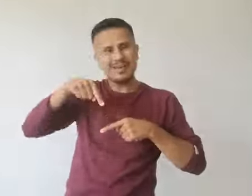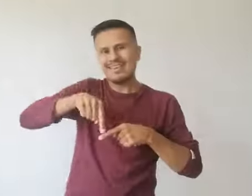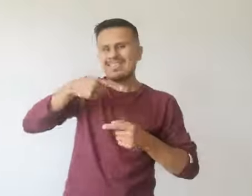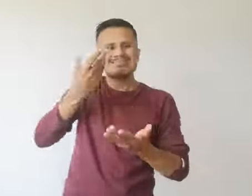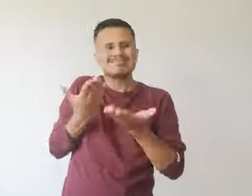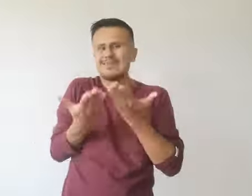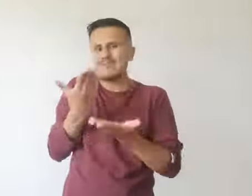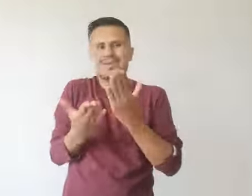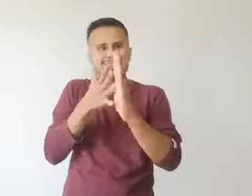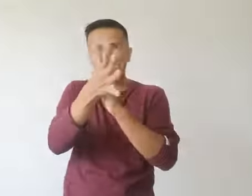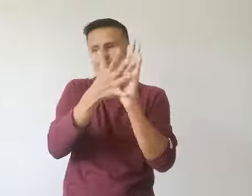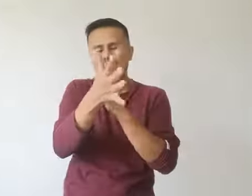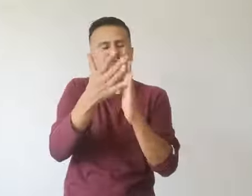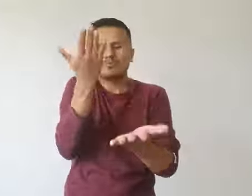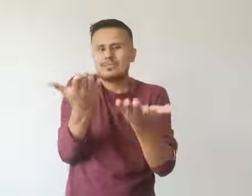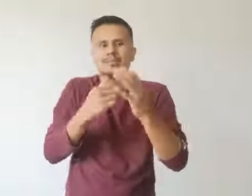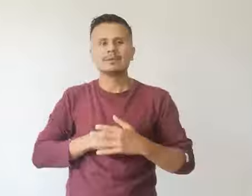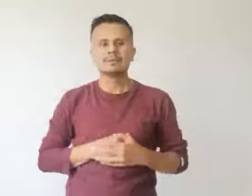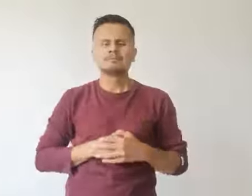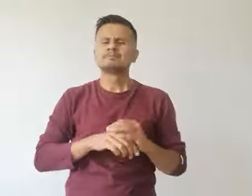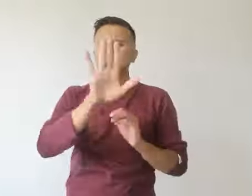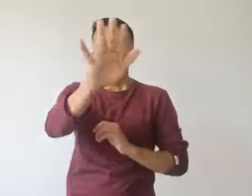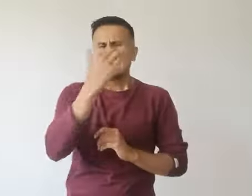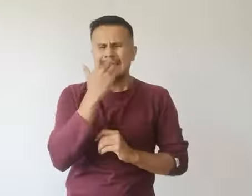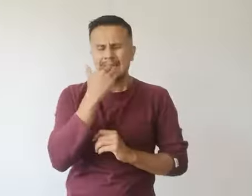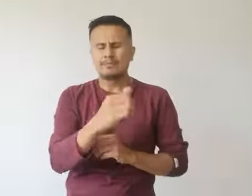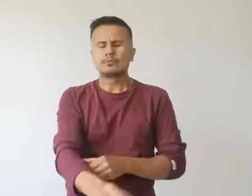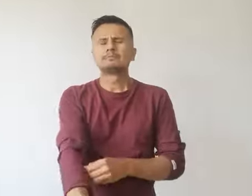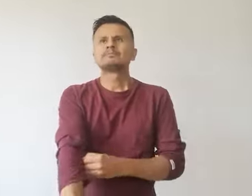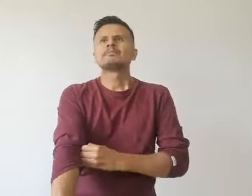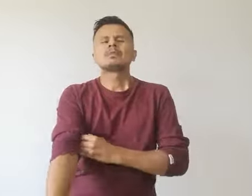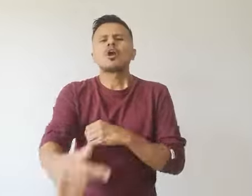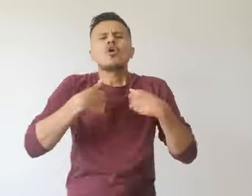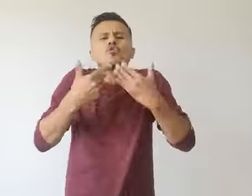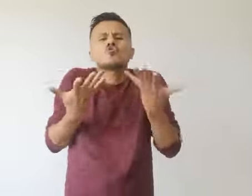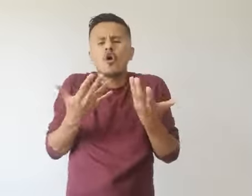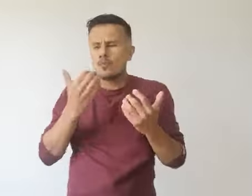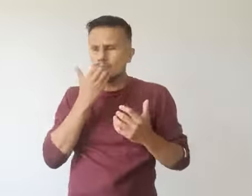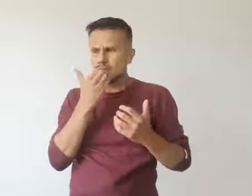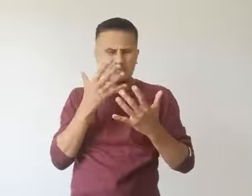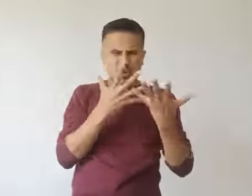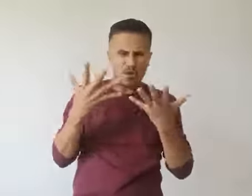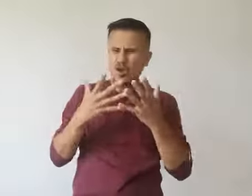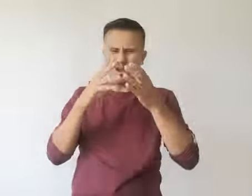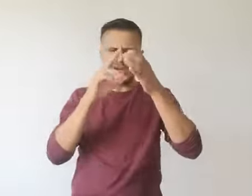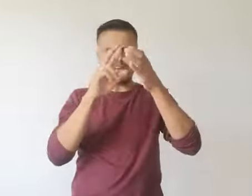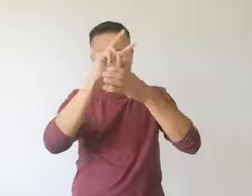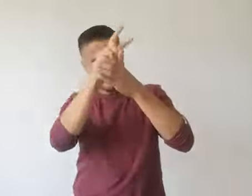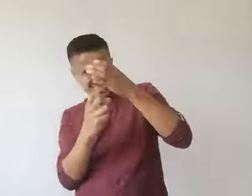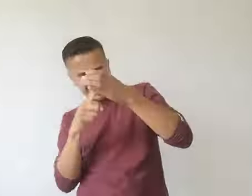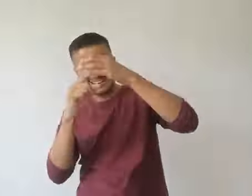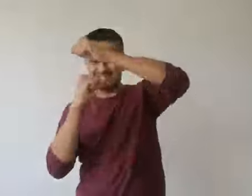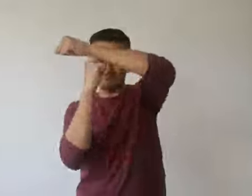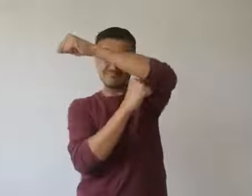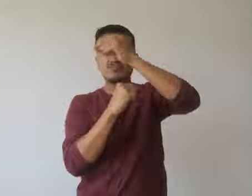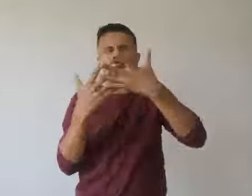¿cómo es la estructura del ADN? Yo voy a ir anotando las conclusiones. Bien, por los experimentos de Chargat, se puede decir que el ADN está formado por cuatro